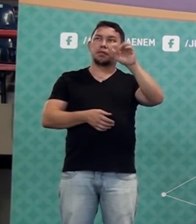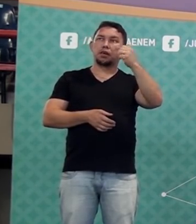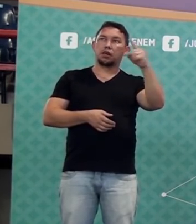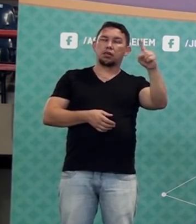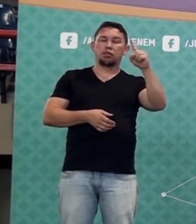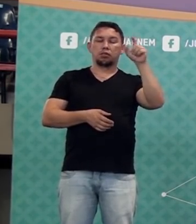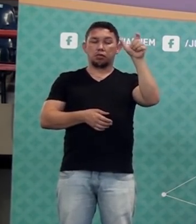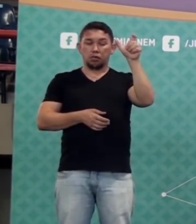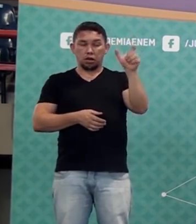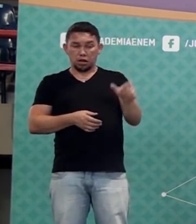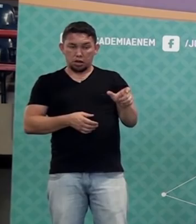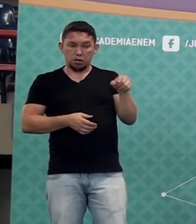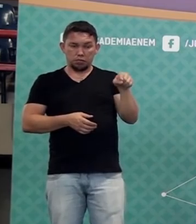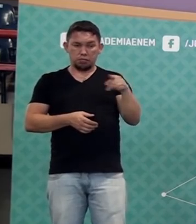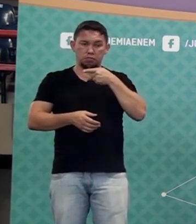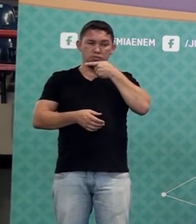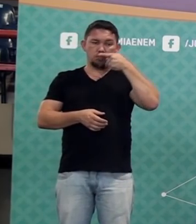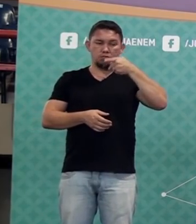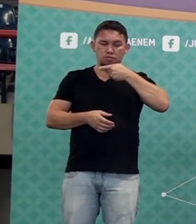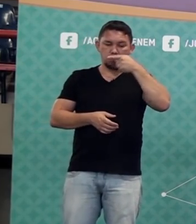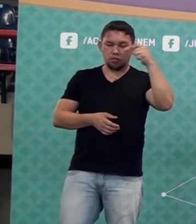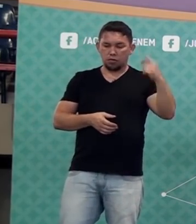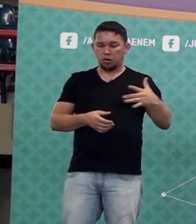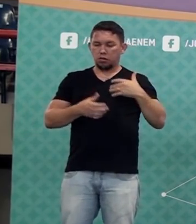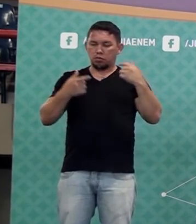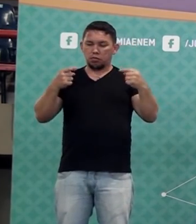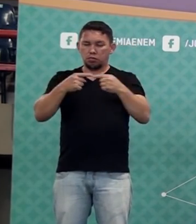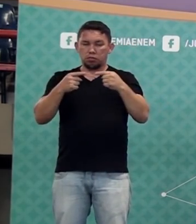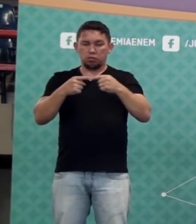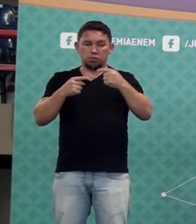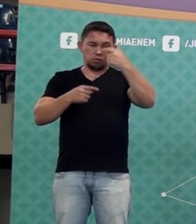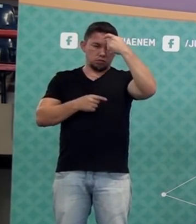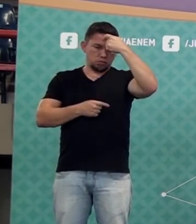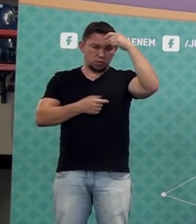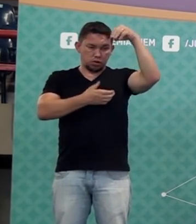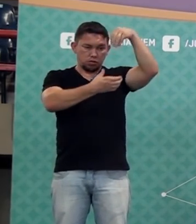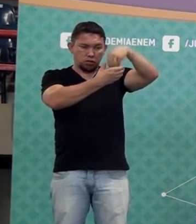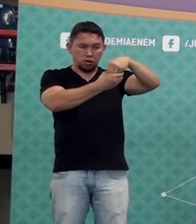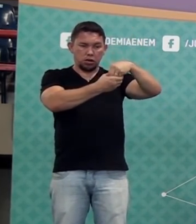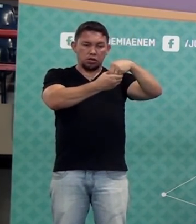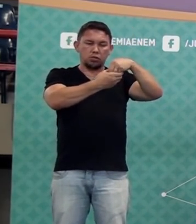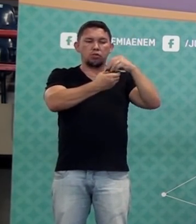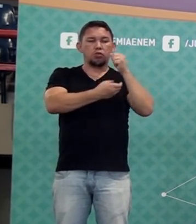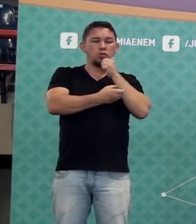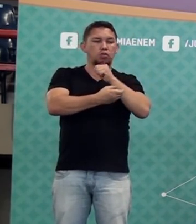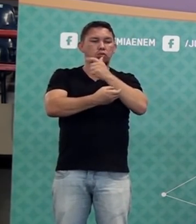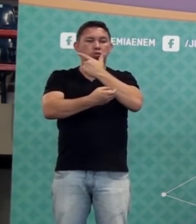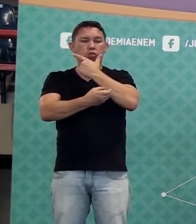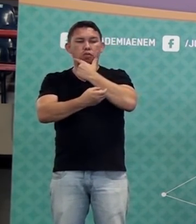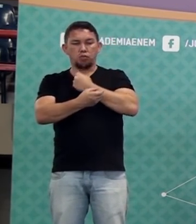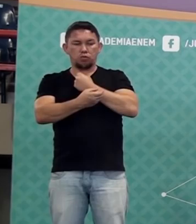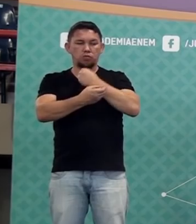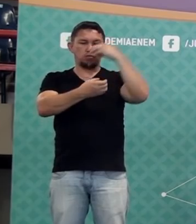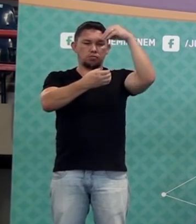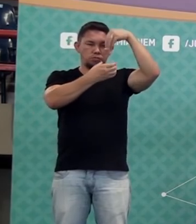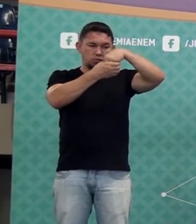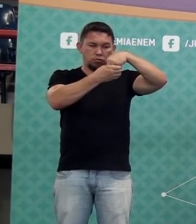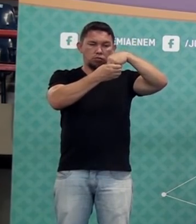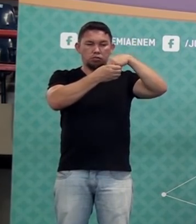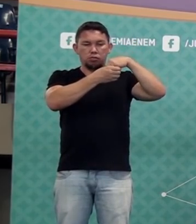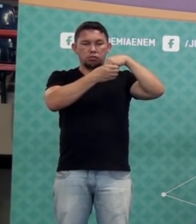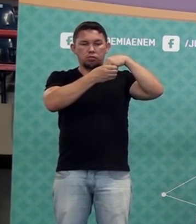início, eles eram simultaneamente, tinham o gênero masculino e o gênero feminino, e depois,